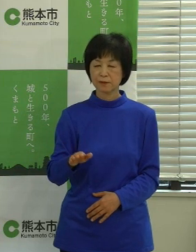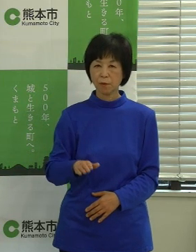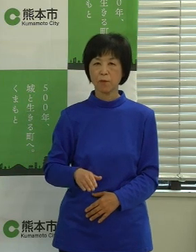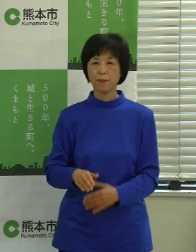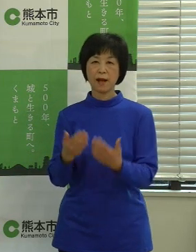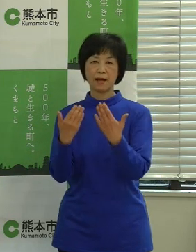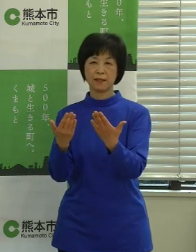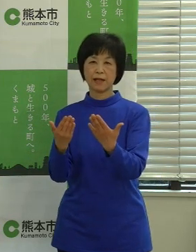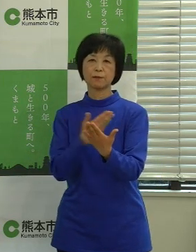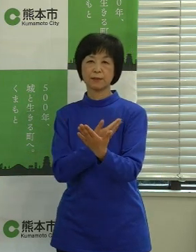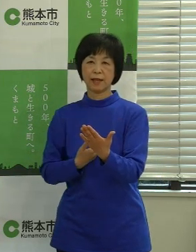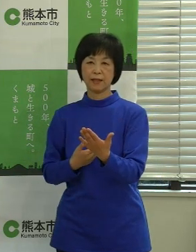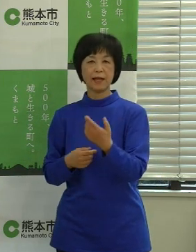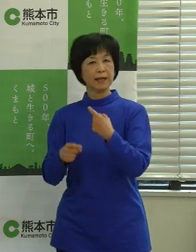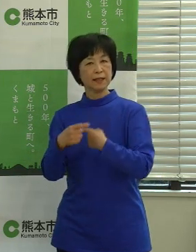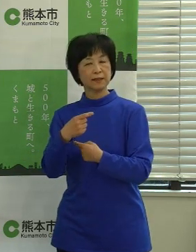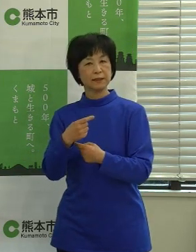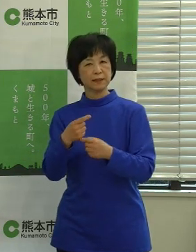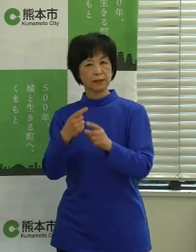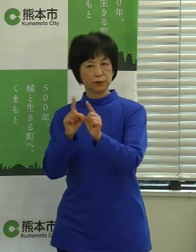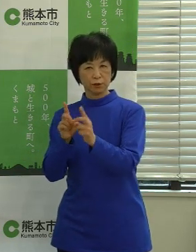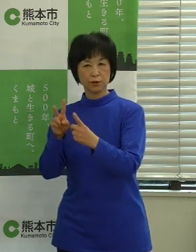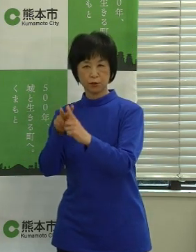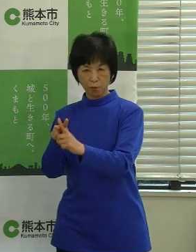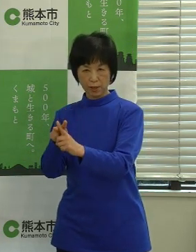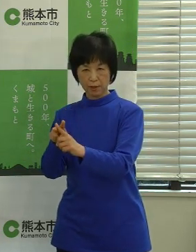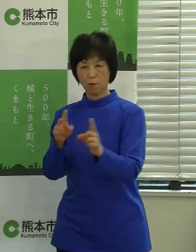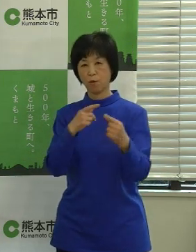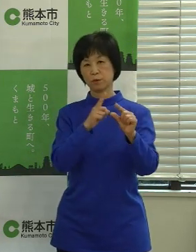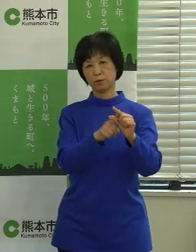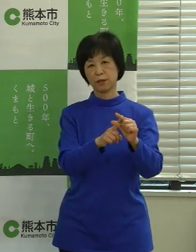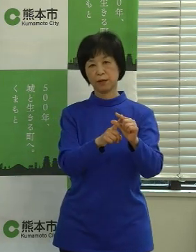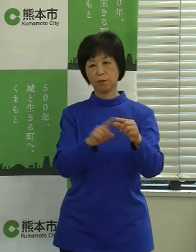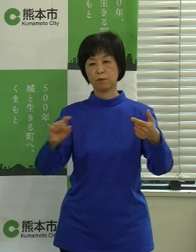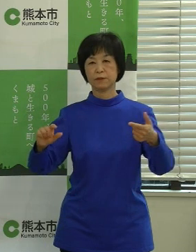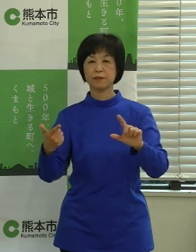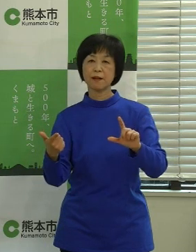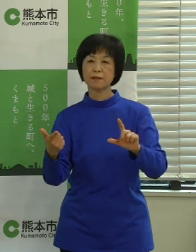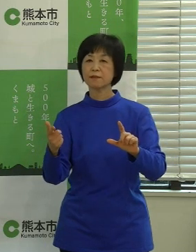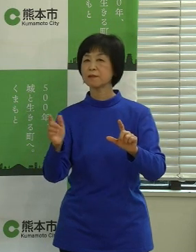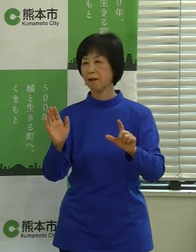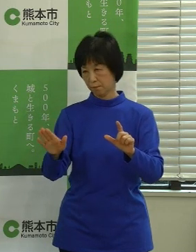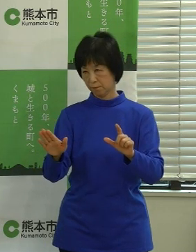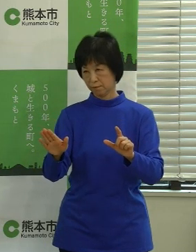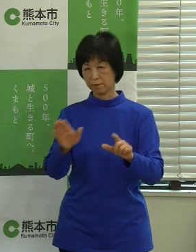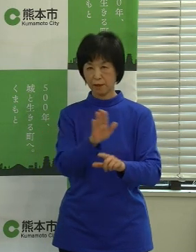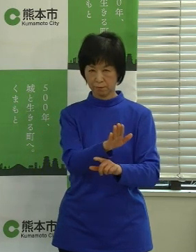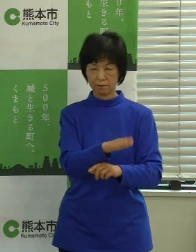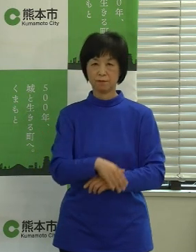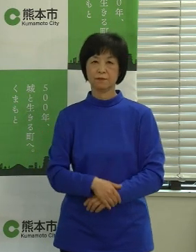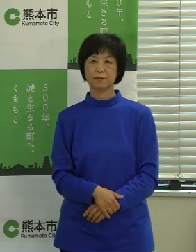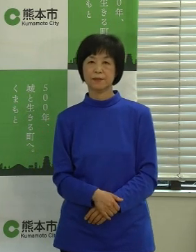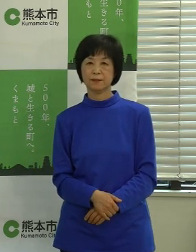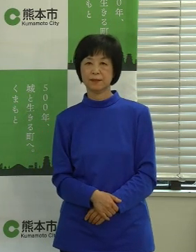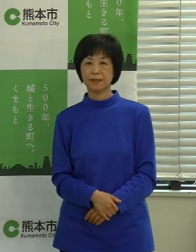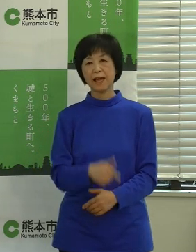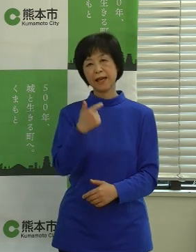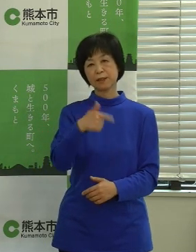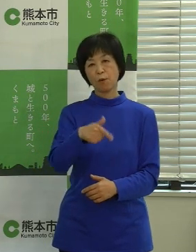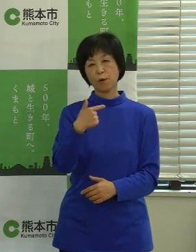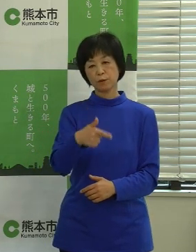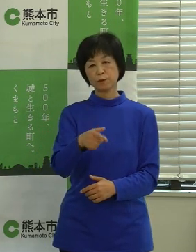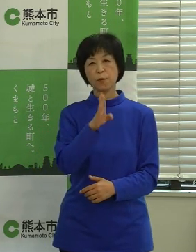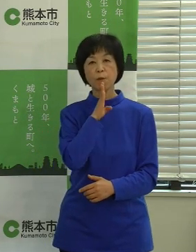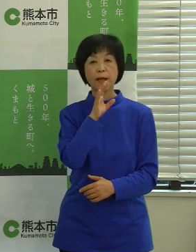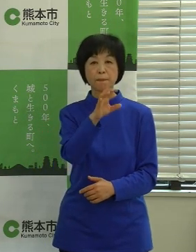その小学校や中学校でもまた違いがあるというふうに思いますので、まあ、そういったことをよく教育の現場でもですね、